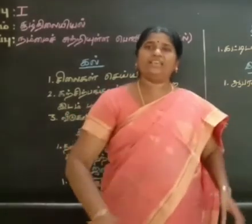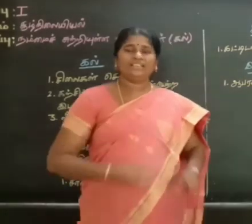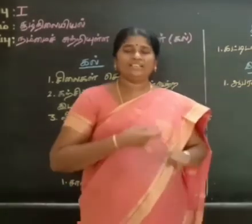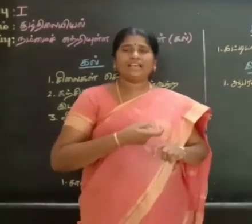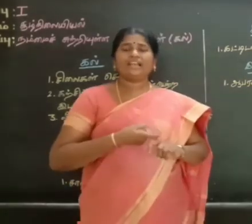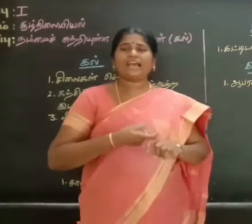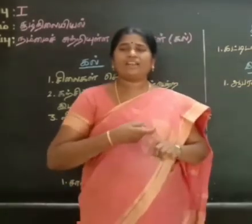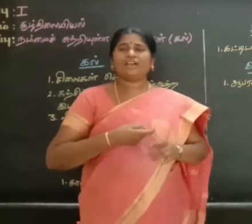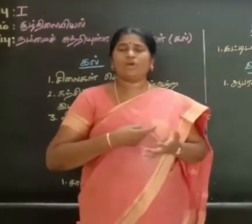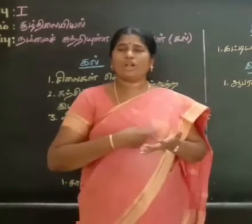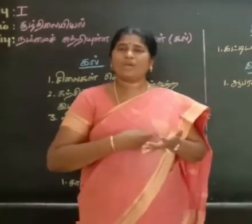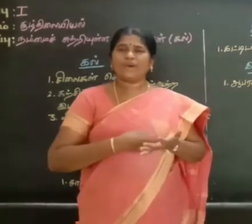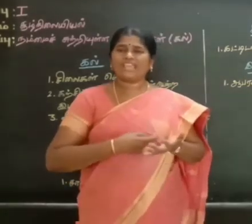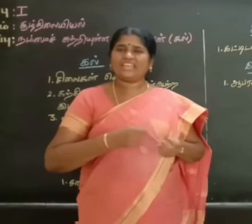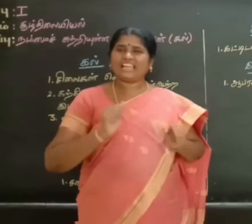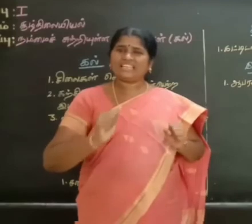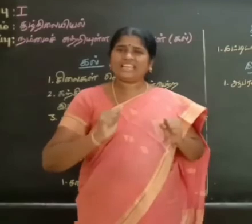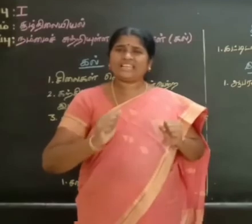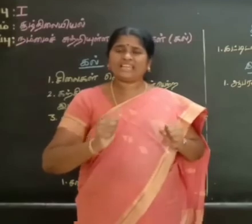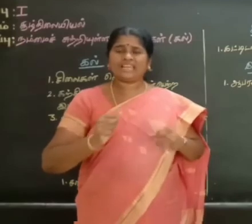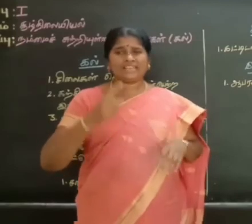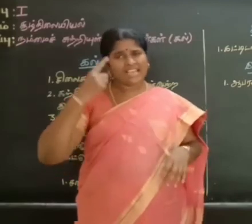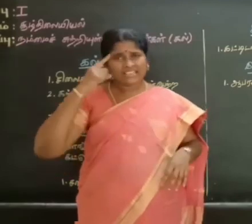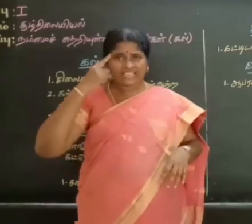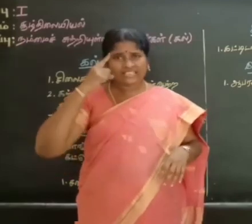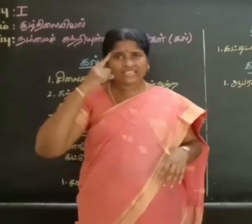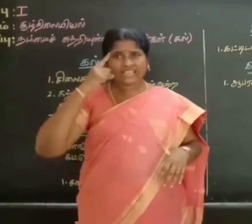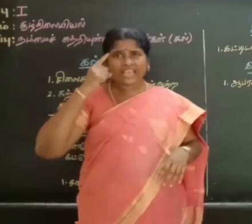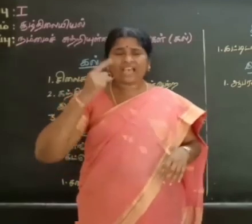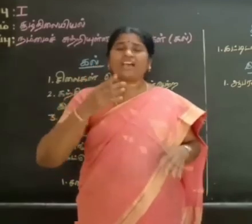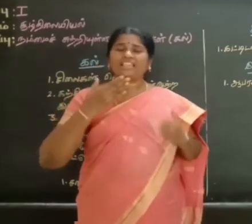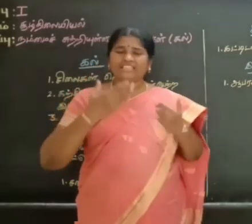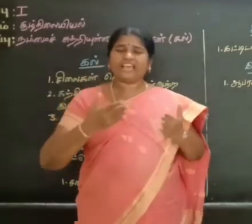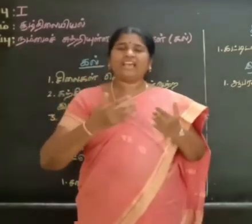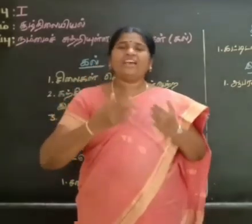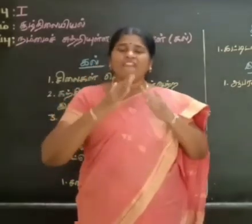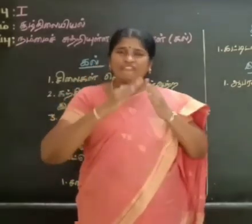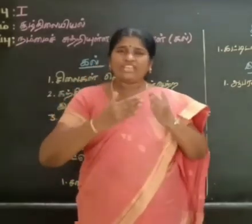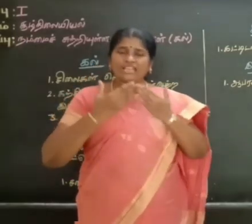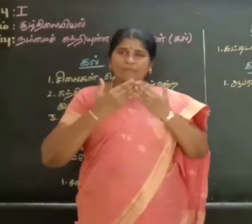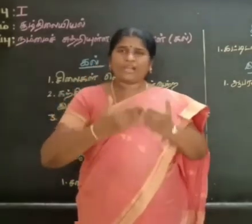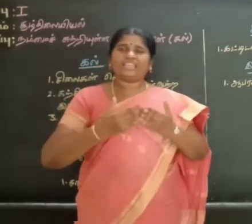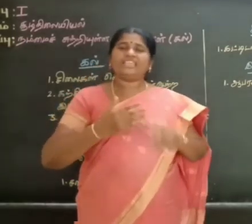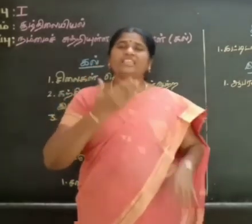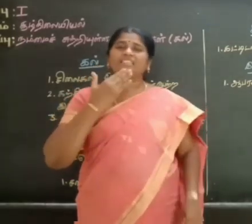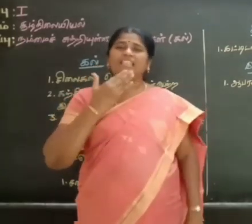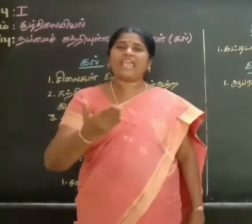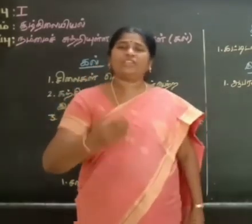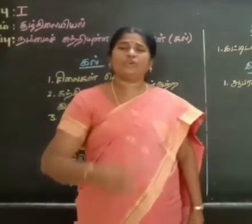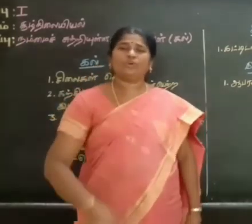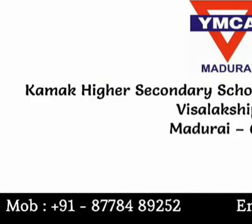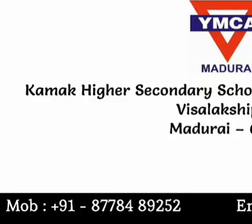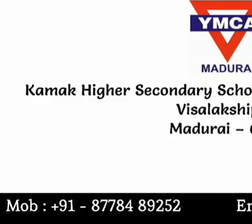இந்த கற்களோட பயன்கள் என்னென்னு தெரிஞ்சுக்கிட்டியா? இதை வீட்டில் படி. தேங்க்யூ.